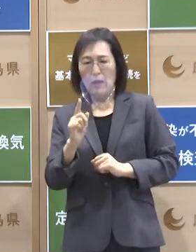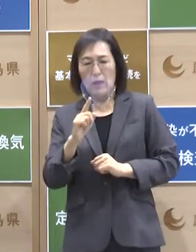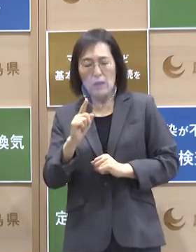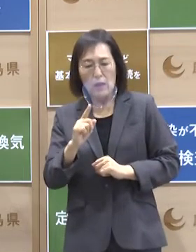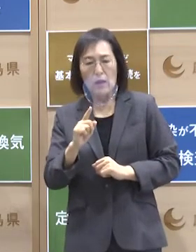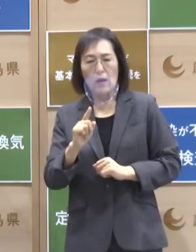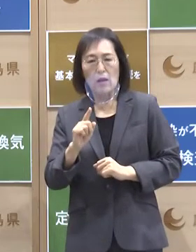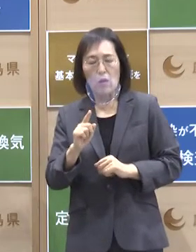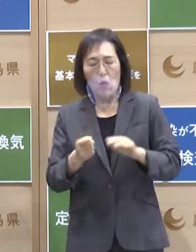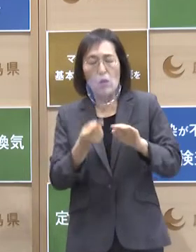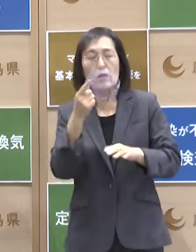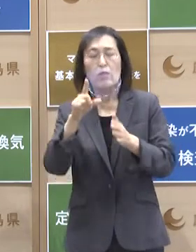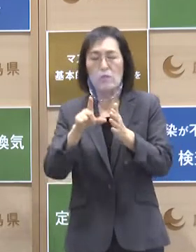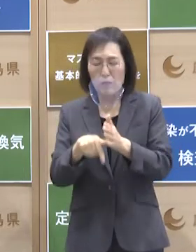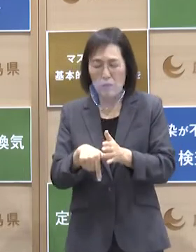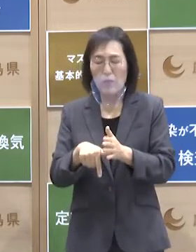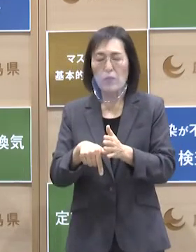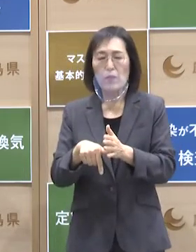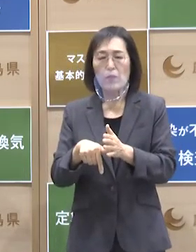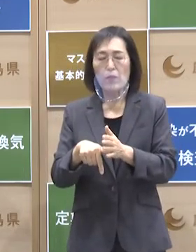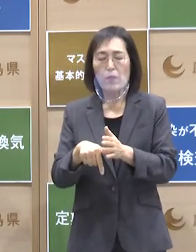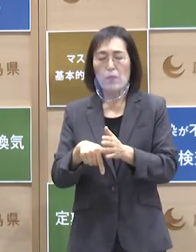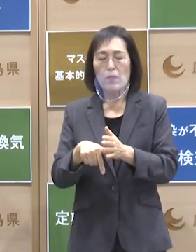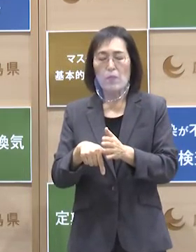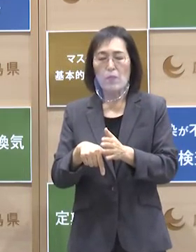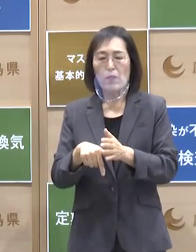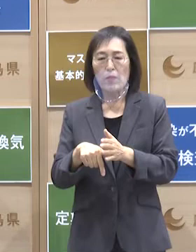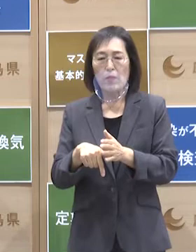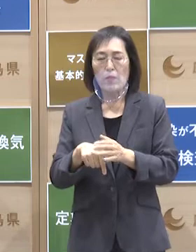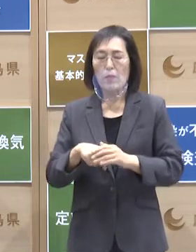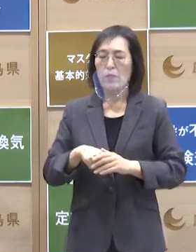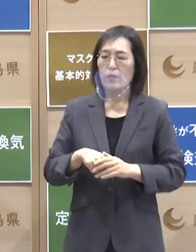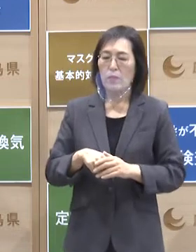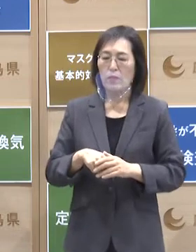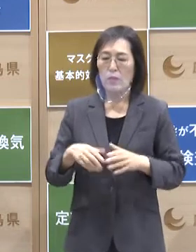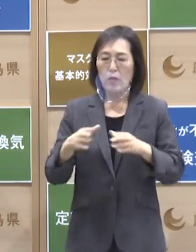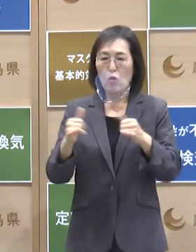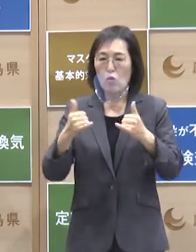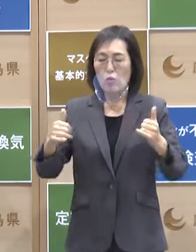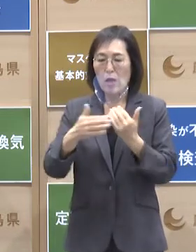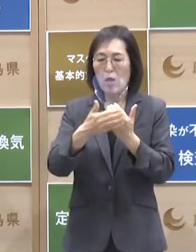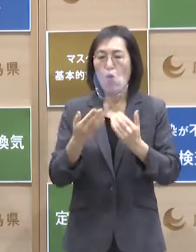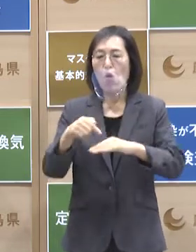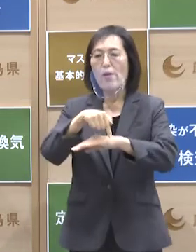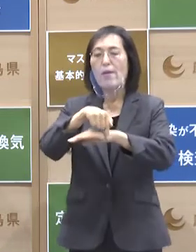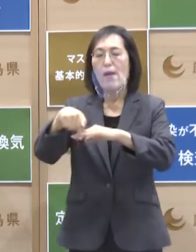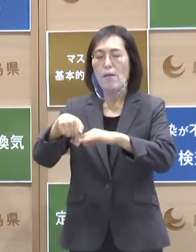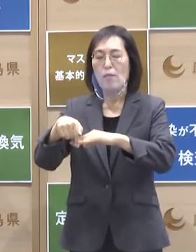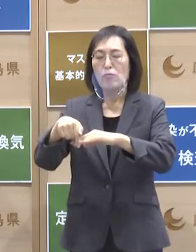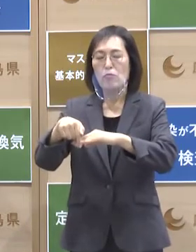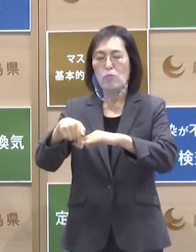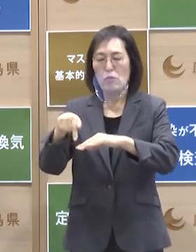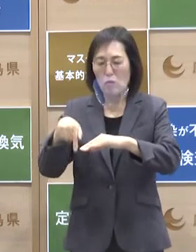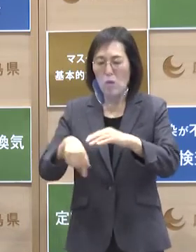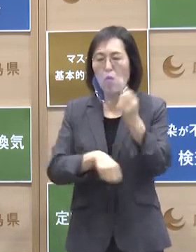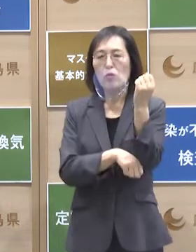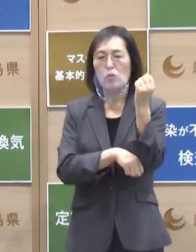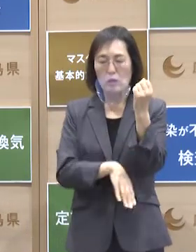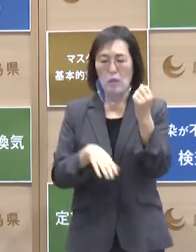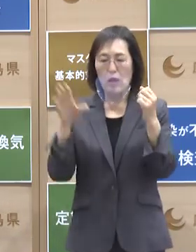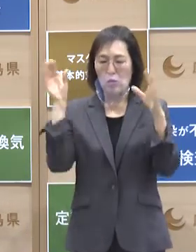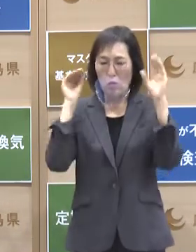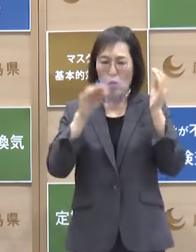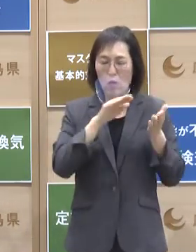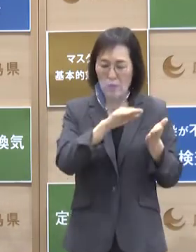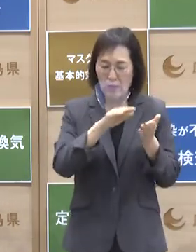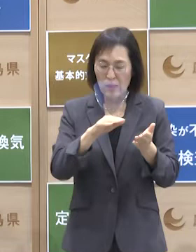射した場合にはですね、これは国民保護計画というのに基づいて情報伝達だとか、あるいは